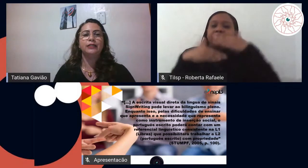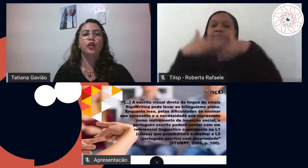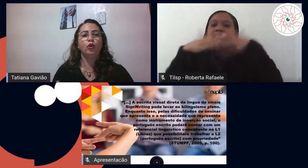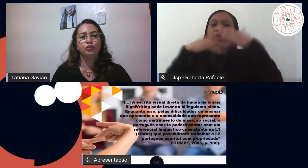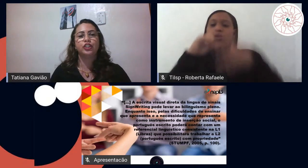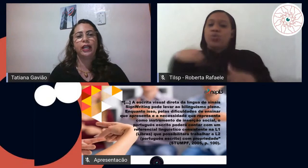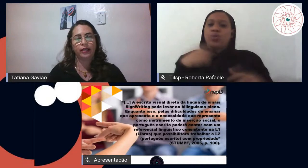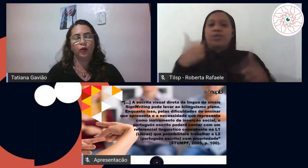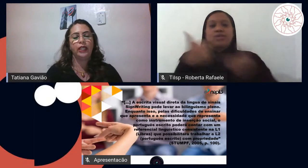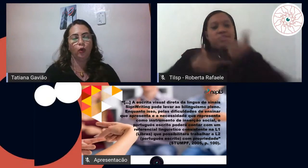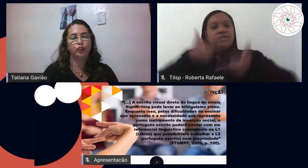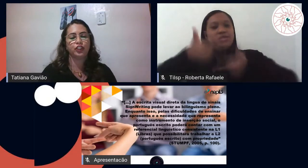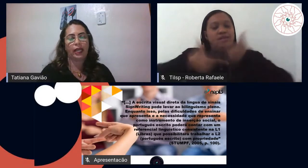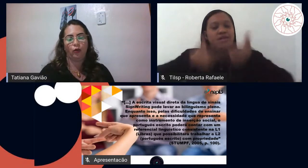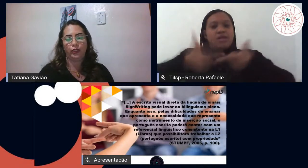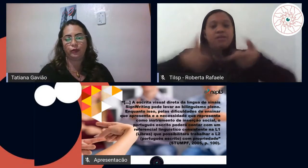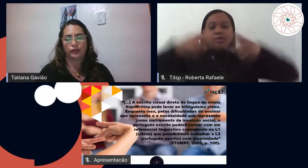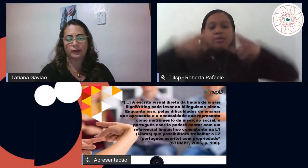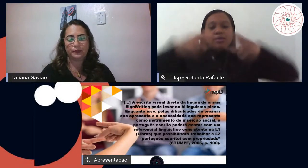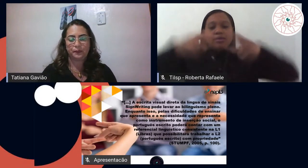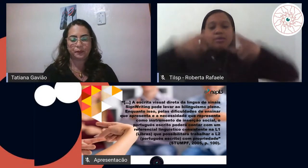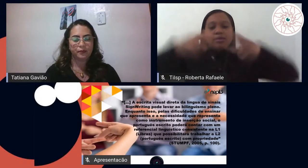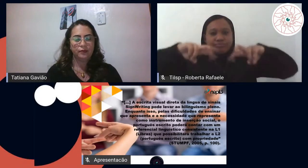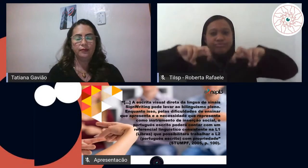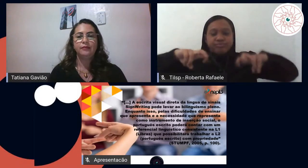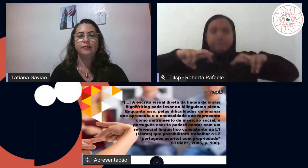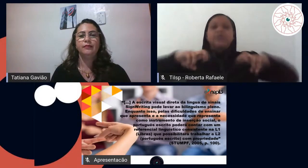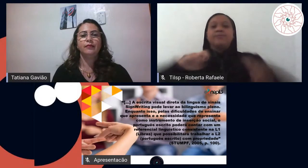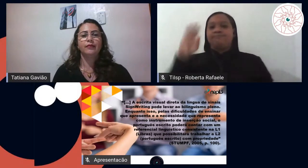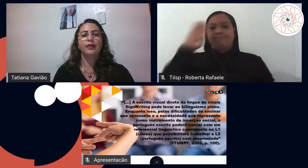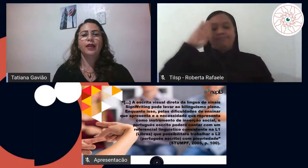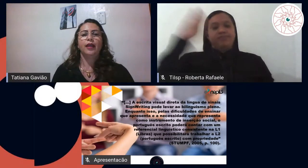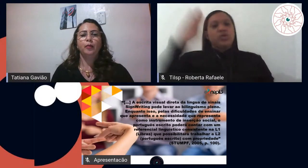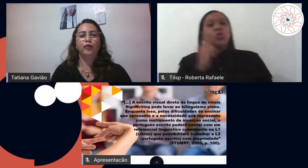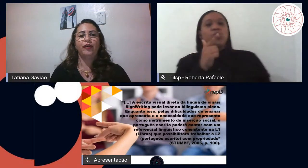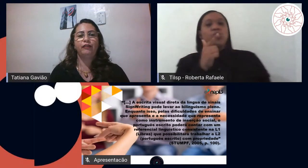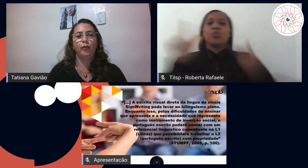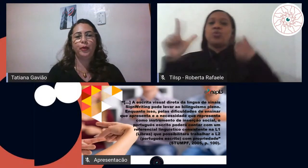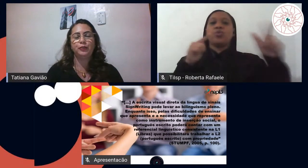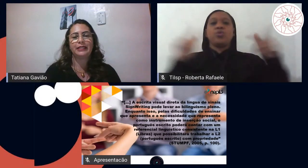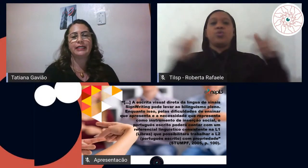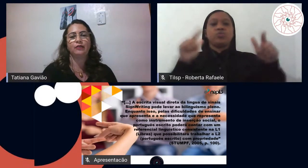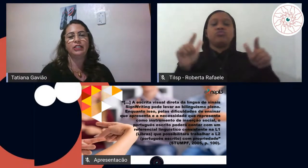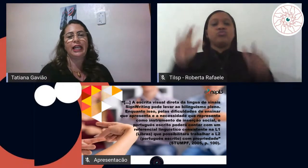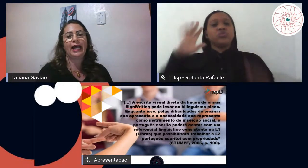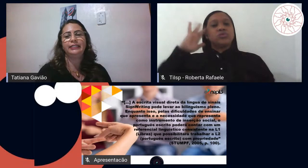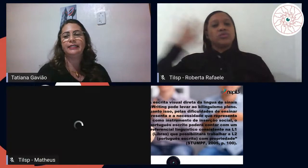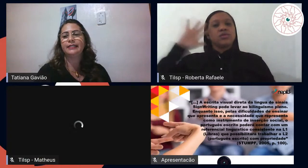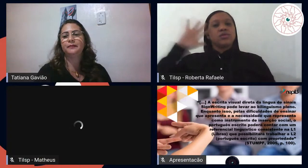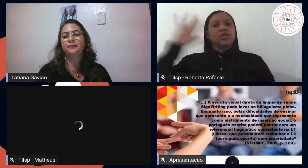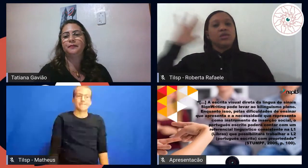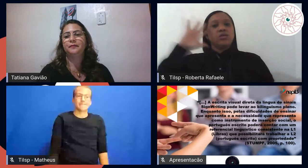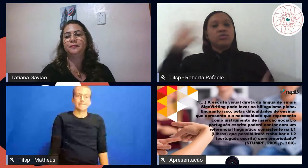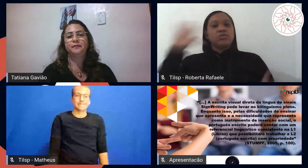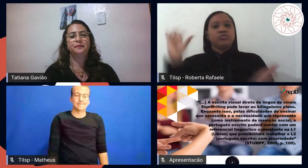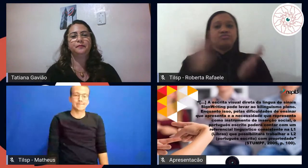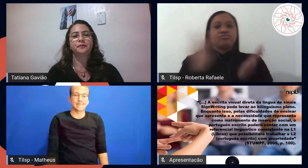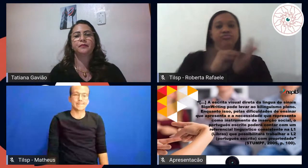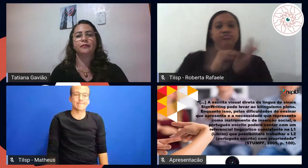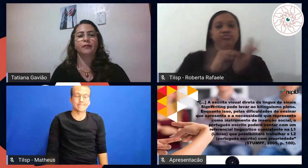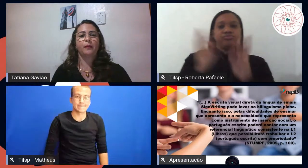fundamentado em outros em outros teóricos. Por favor, pode passar os